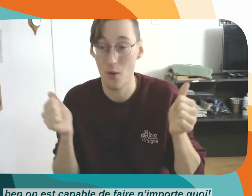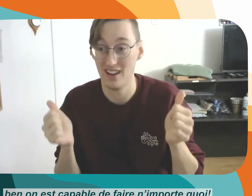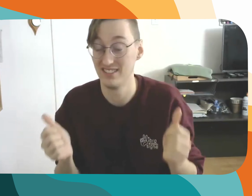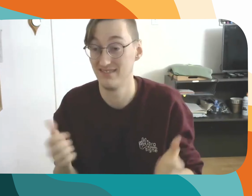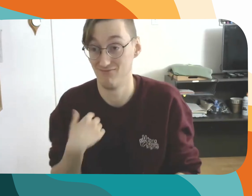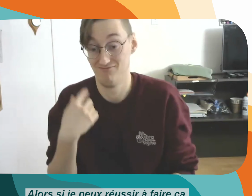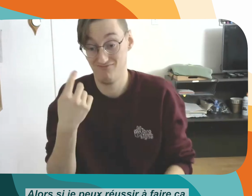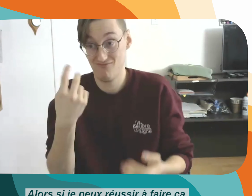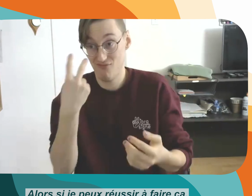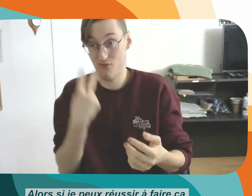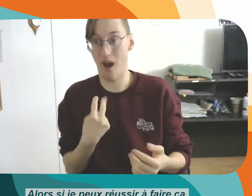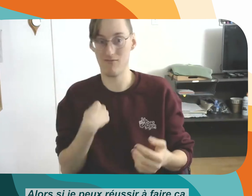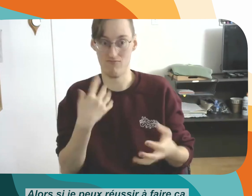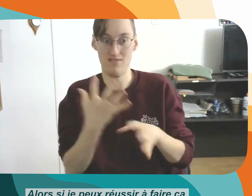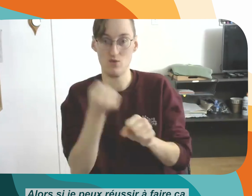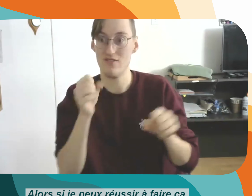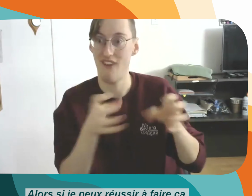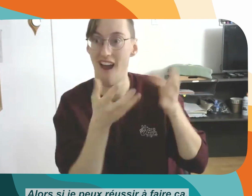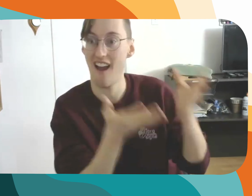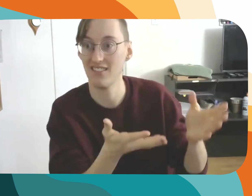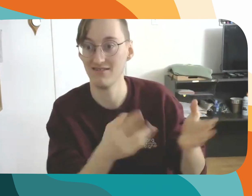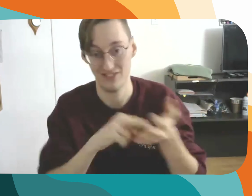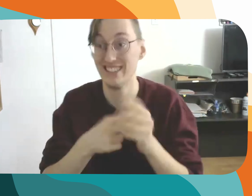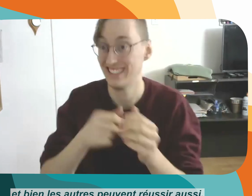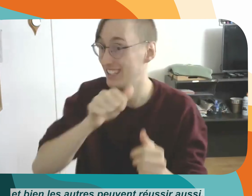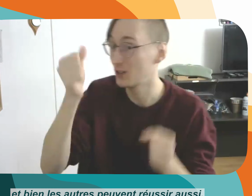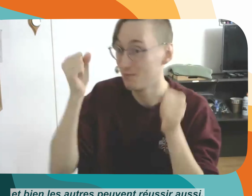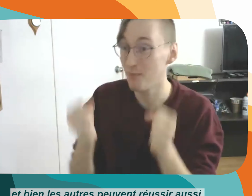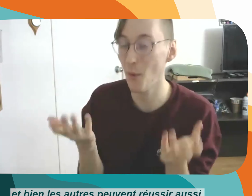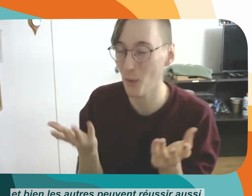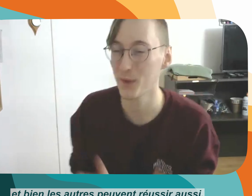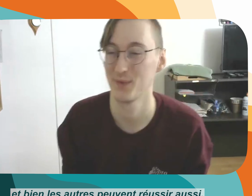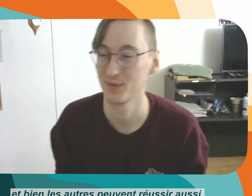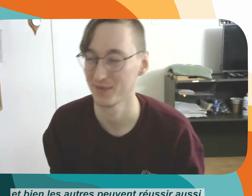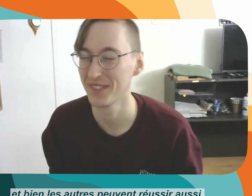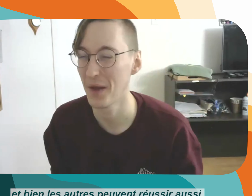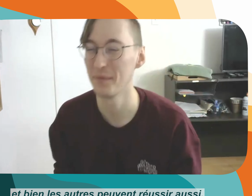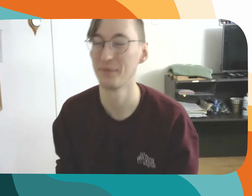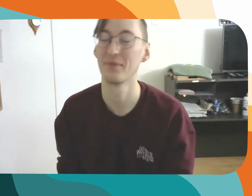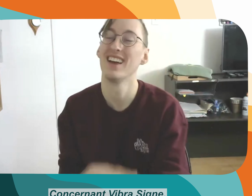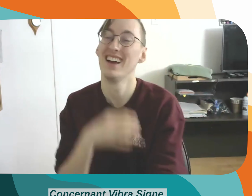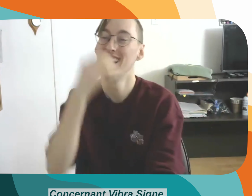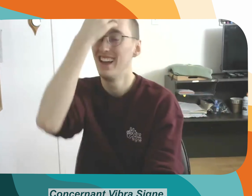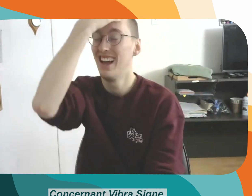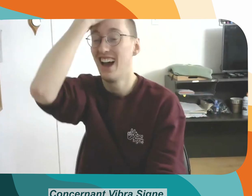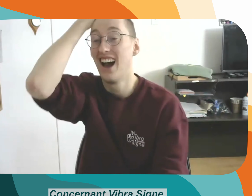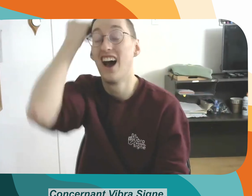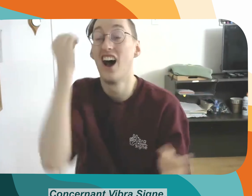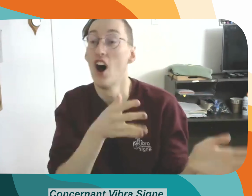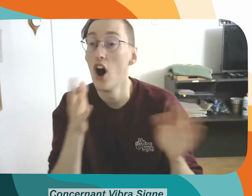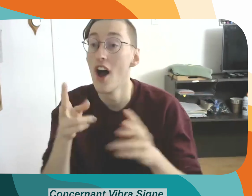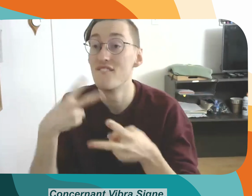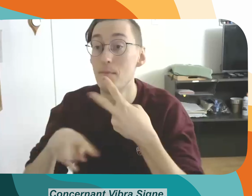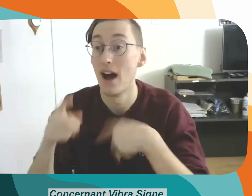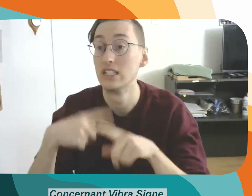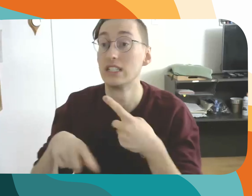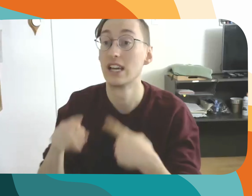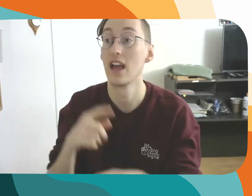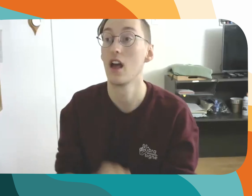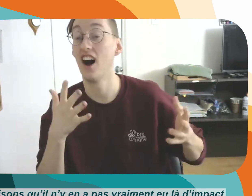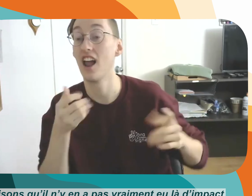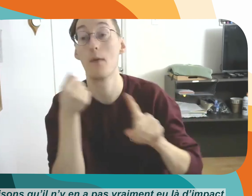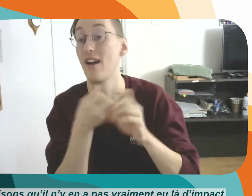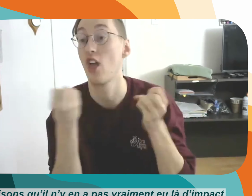n'importe quoi. Alors, si je peux réussir à faire ça, bien, les autres peuvent réussir aussi. Concernant Vibrasing,